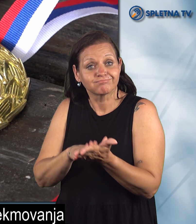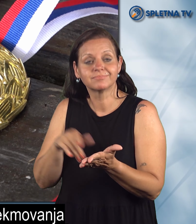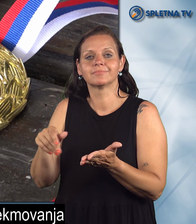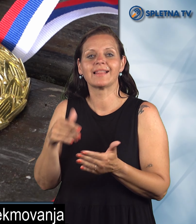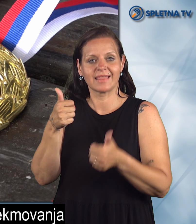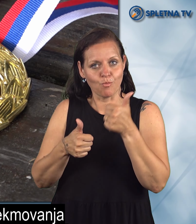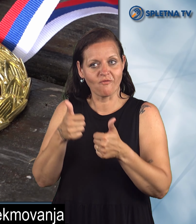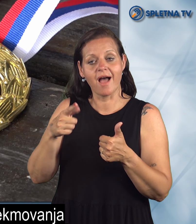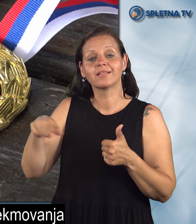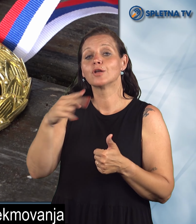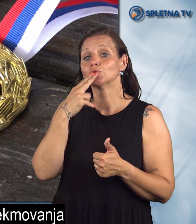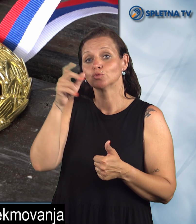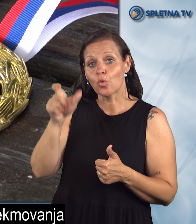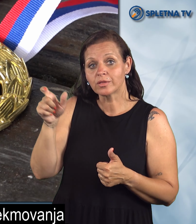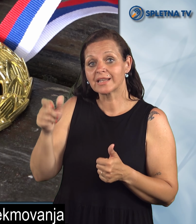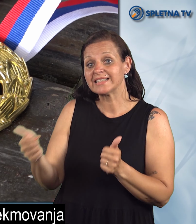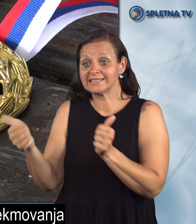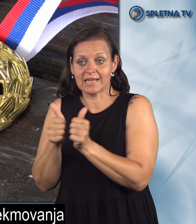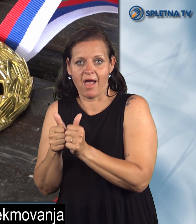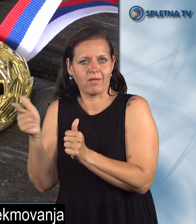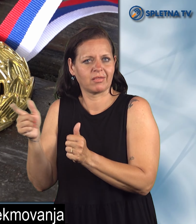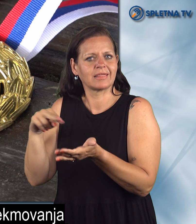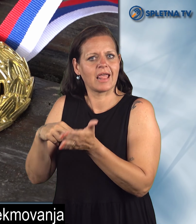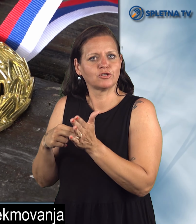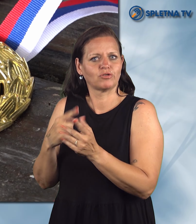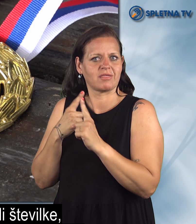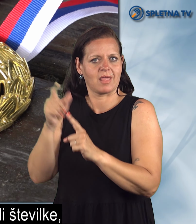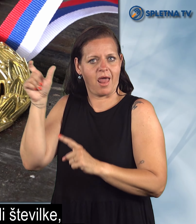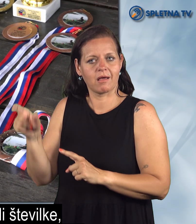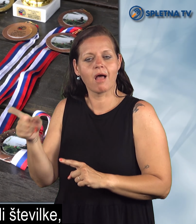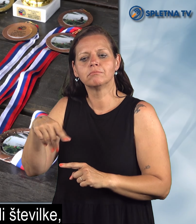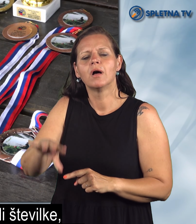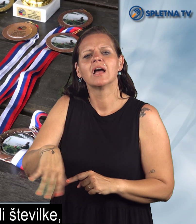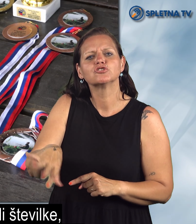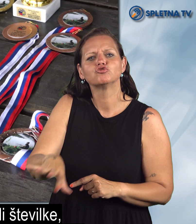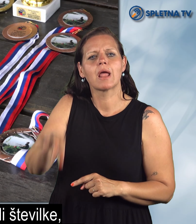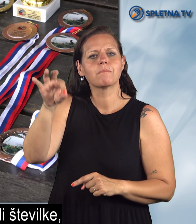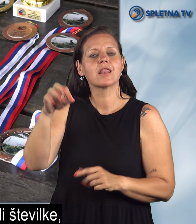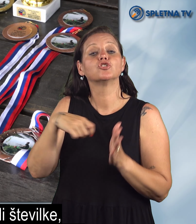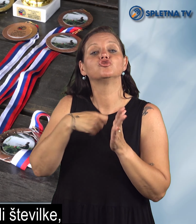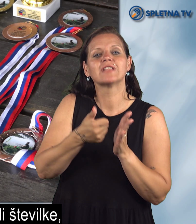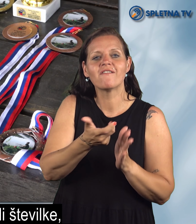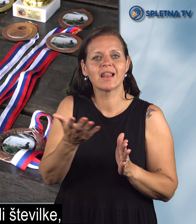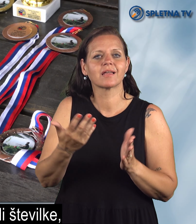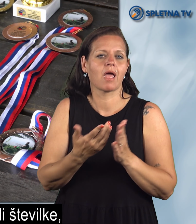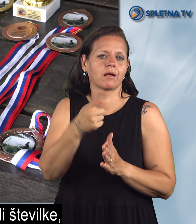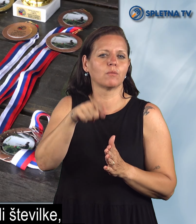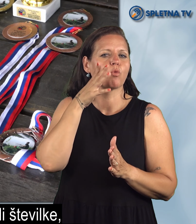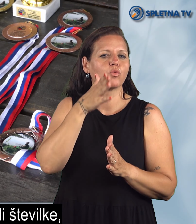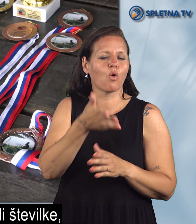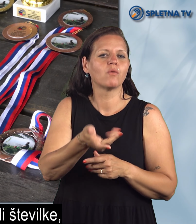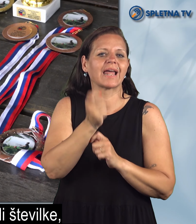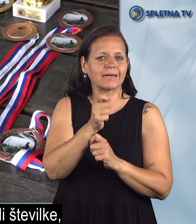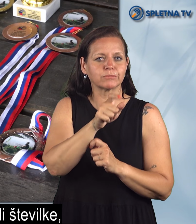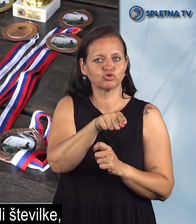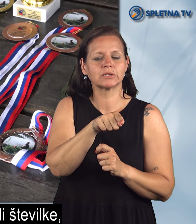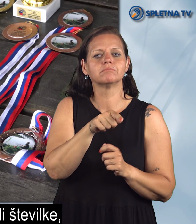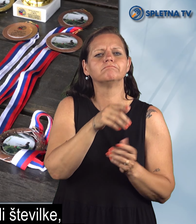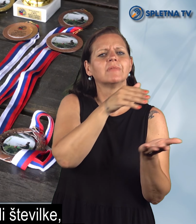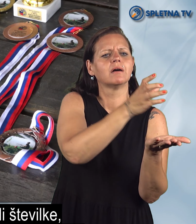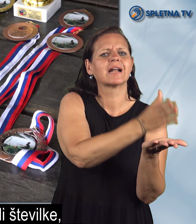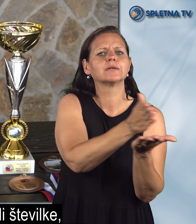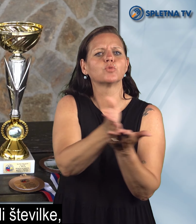Pred začetkom tekmovanja so sodniki v pričo tehničnega delegata izžrebali številke, po katerih so bili ribiči razporejeni